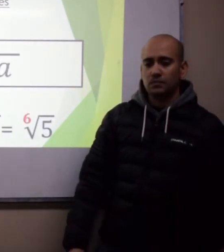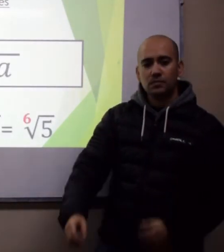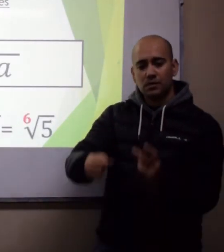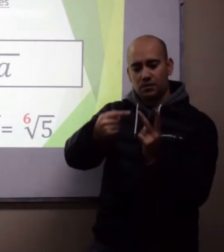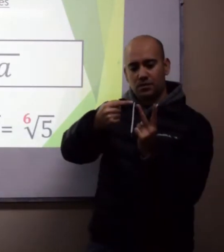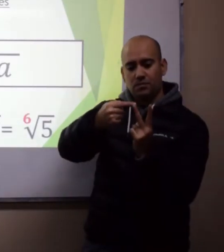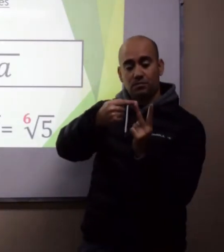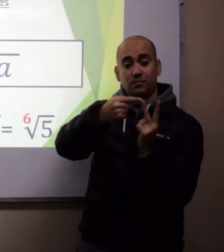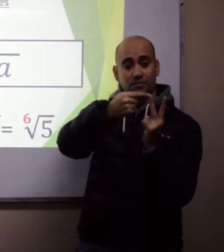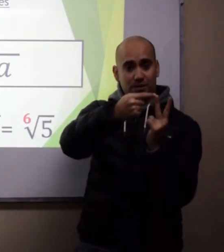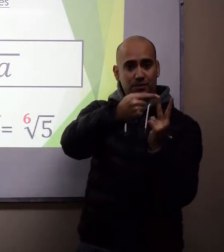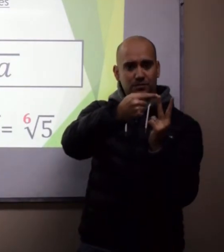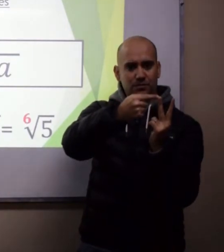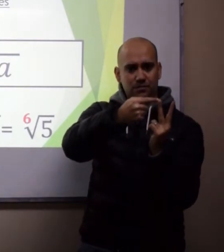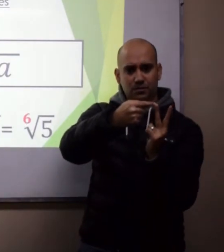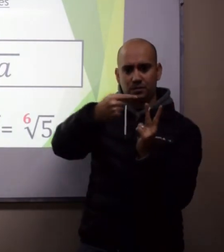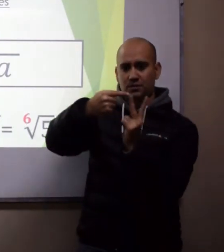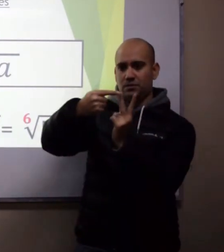Raíz de una raíz.